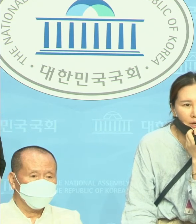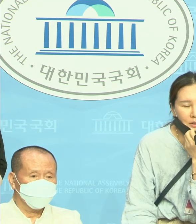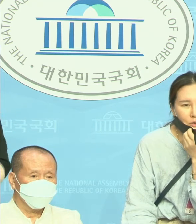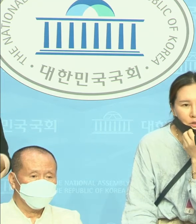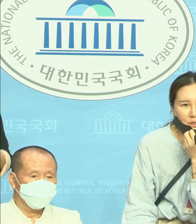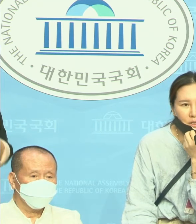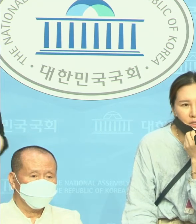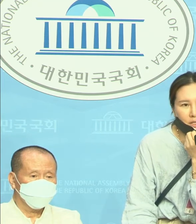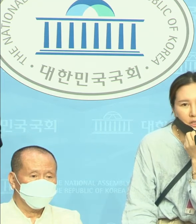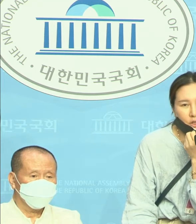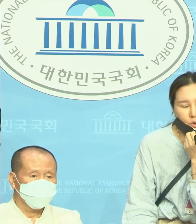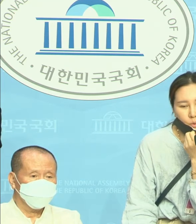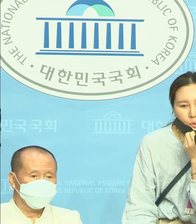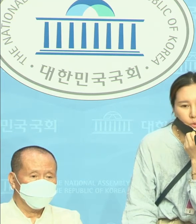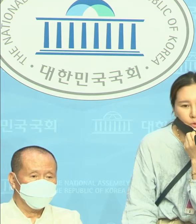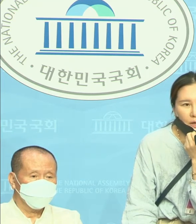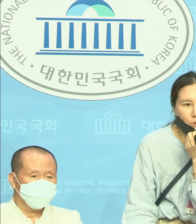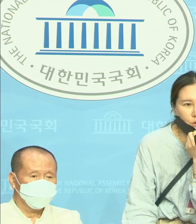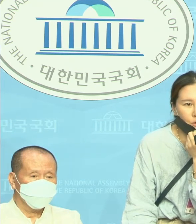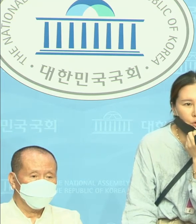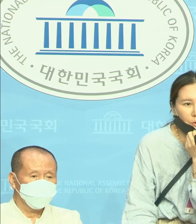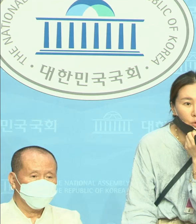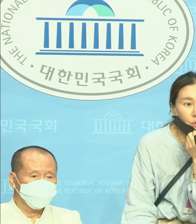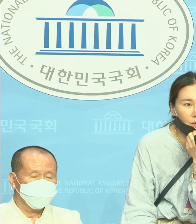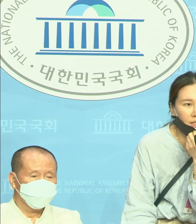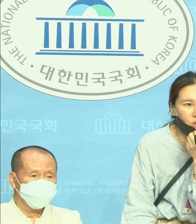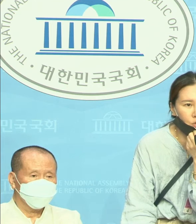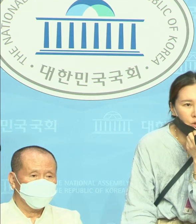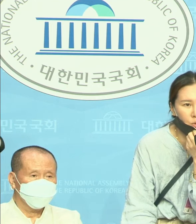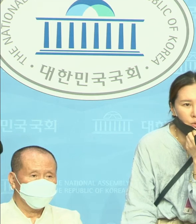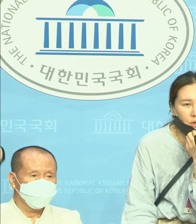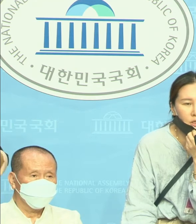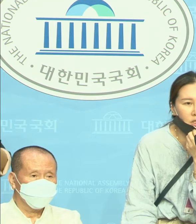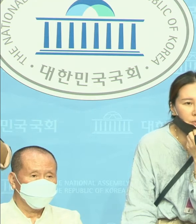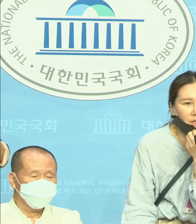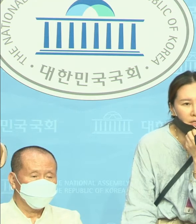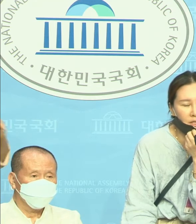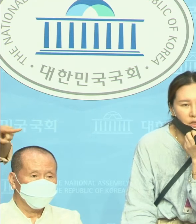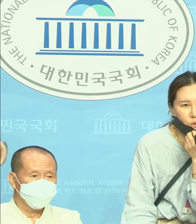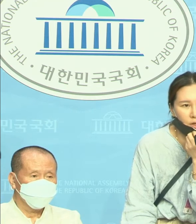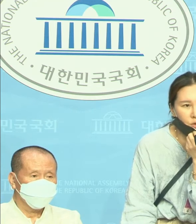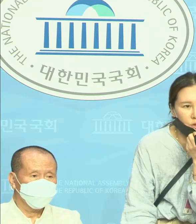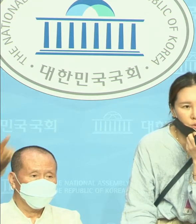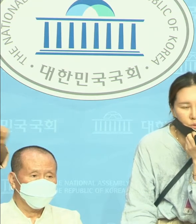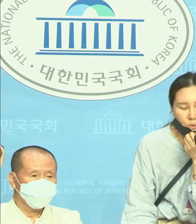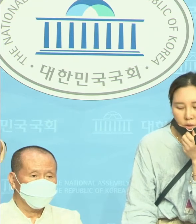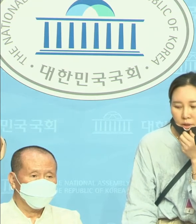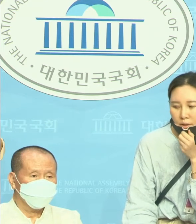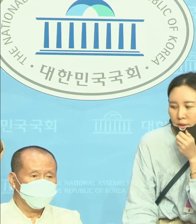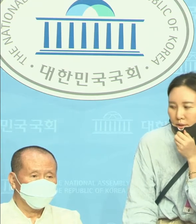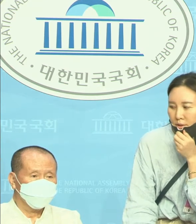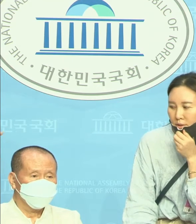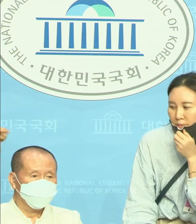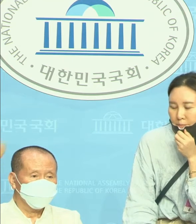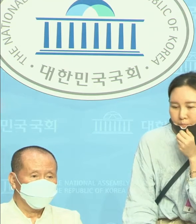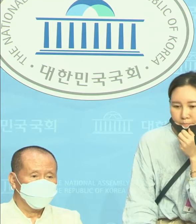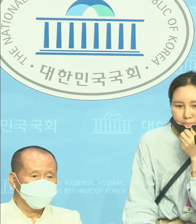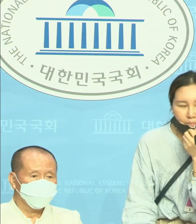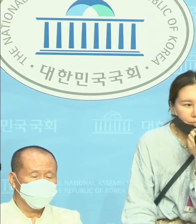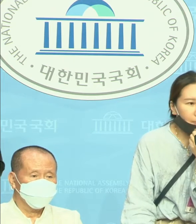갇혀서 지내시지요 않으시고 나오셔서 병원도 가실 수 있고 응급상황에 대처도 할 수 있고